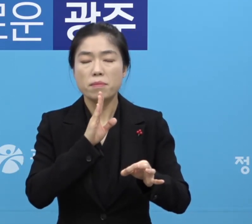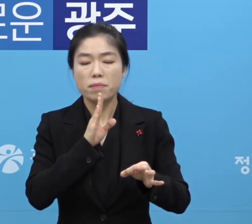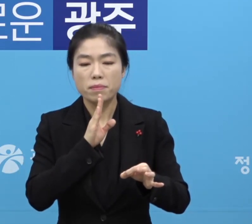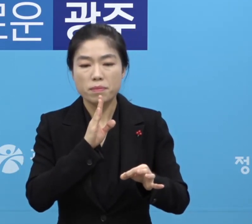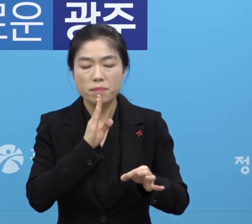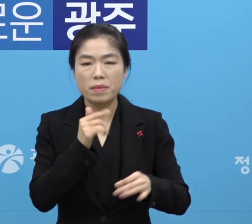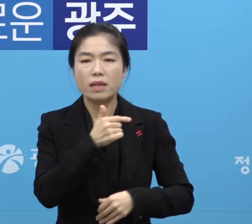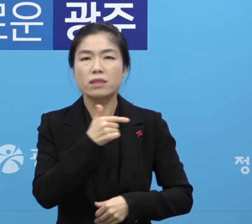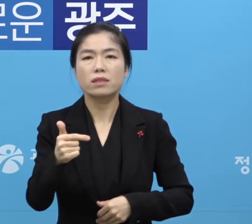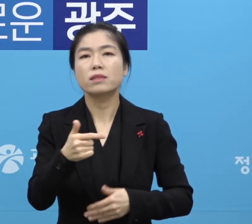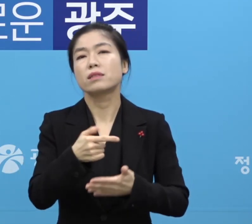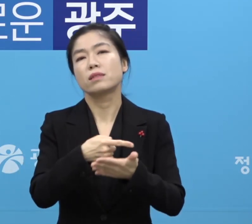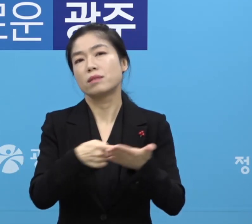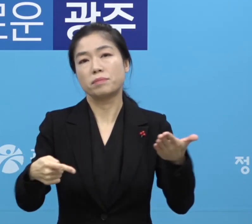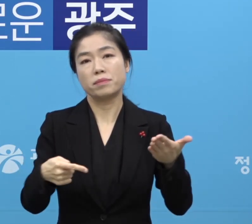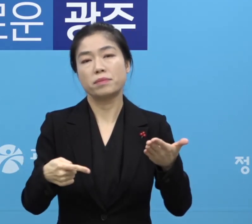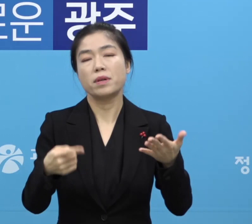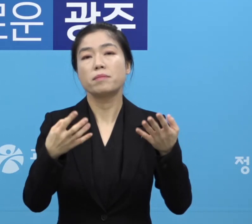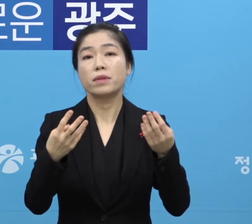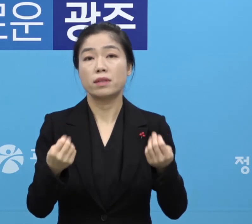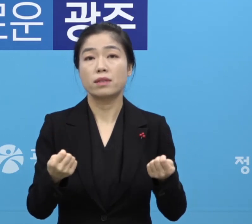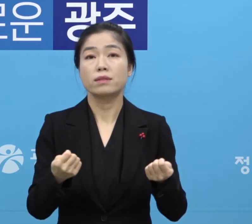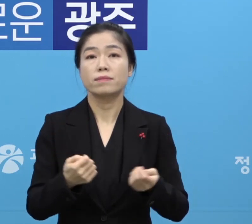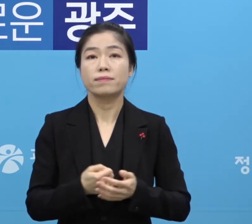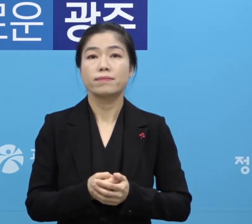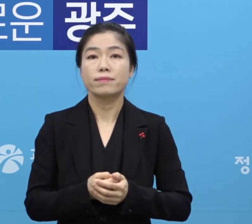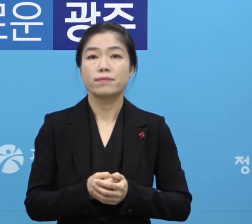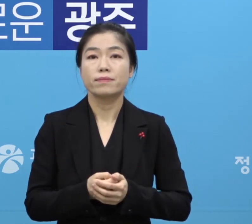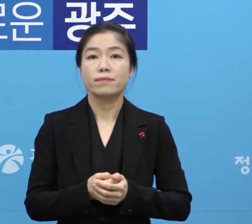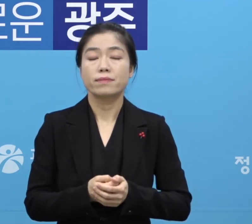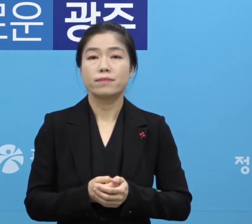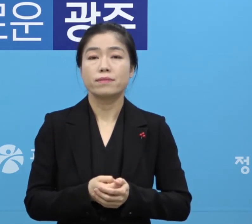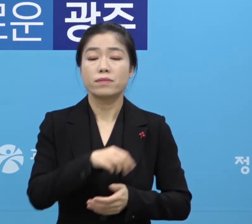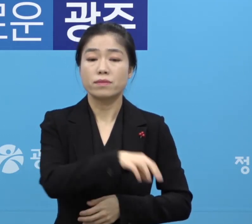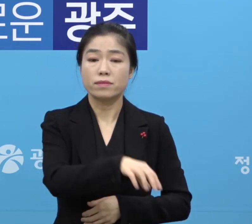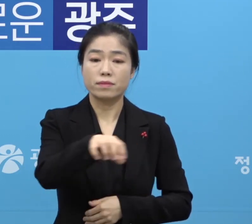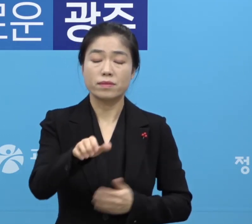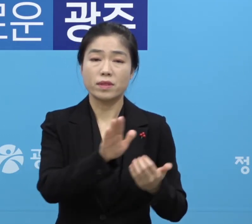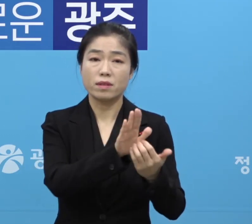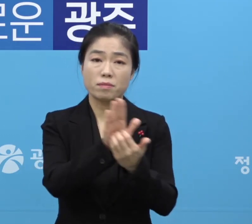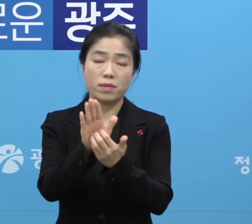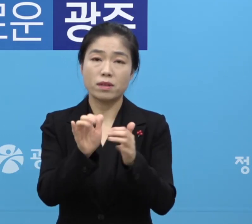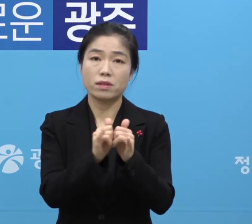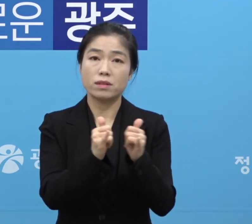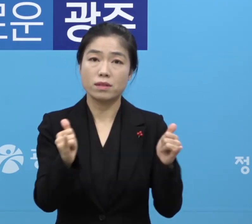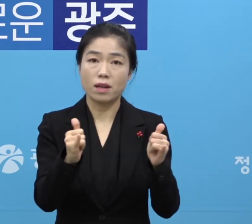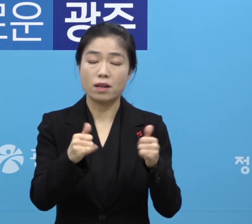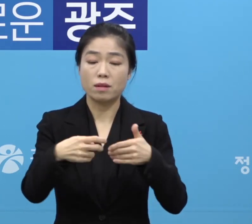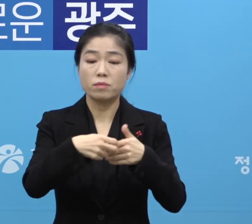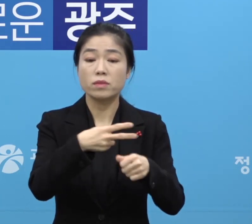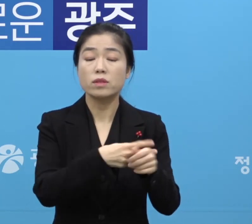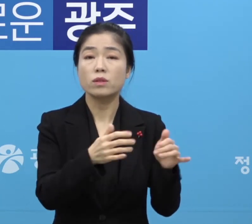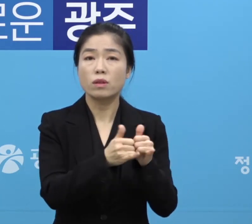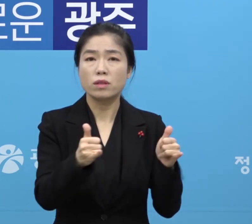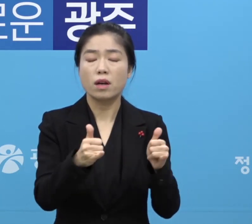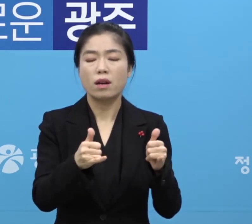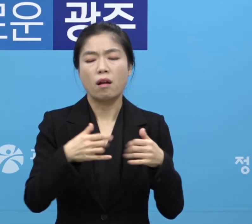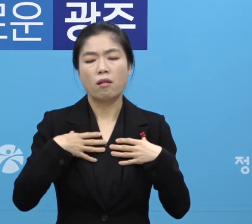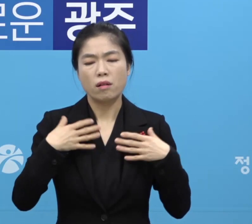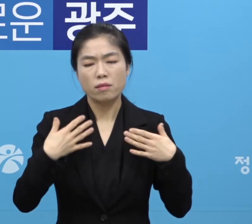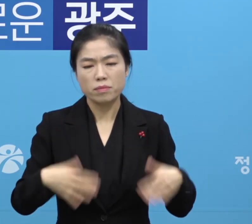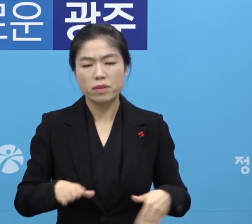없을 정도로 심각한 타격을 받고 있습니다. 현장 방역 인력과 의료 인력의 피로도